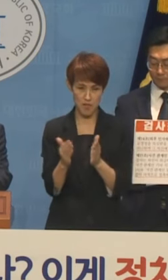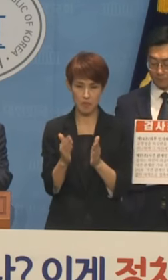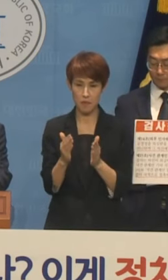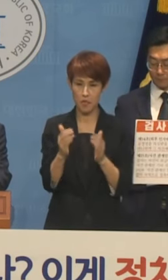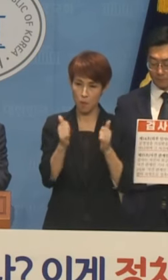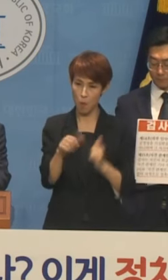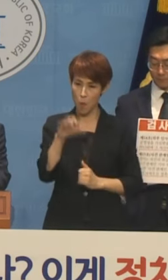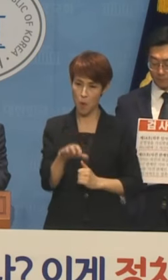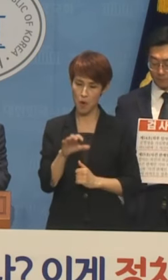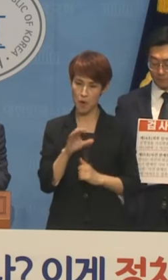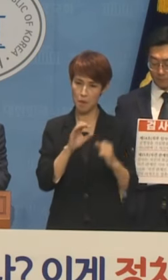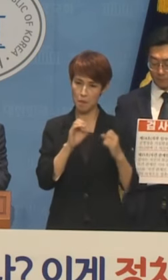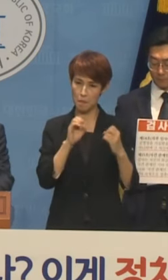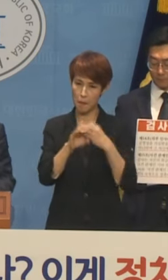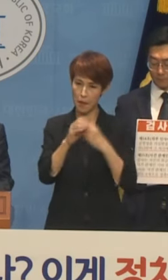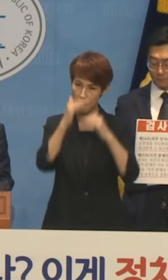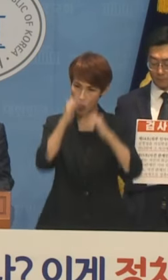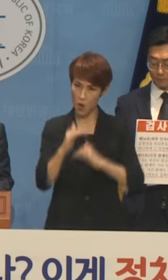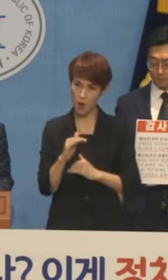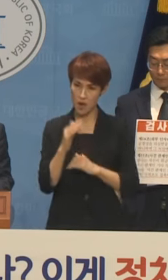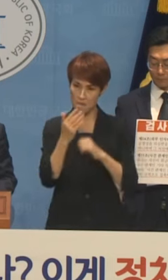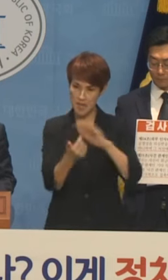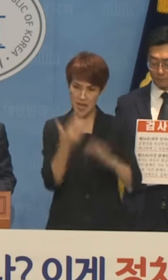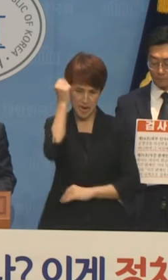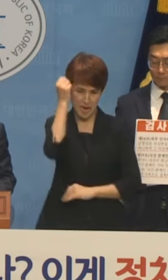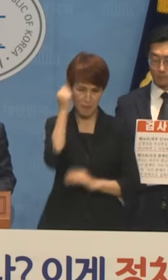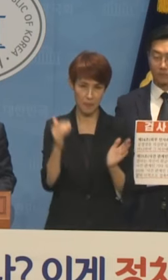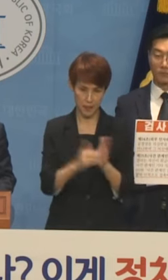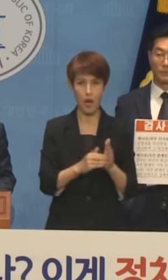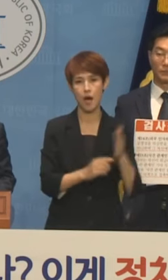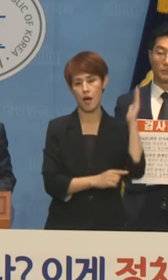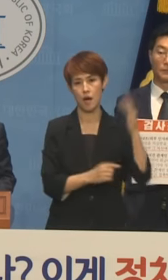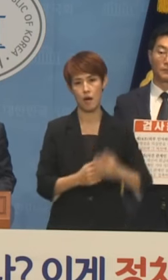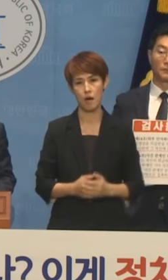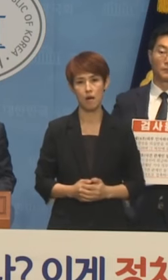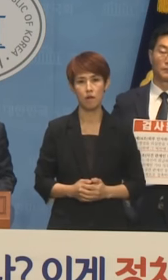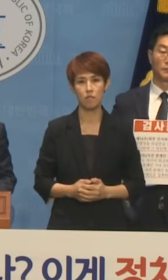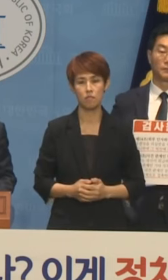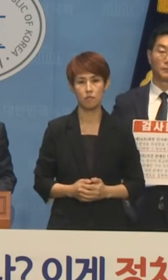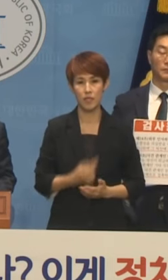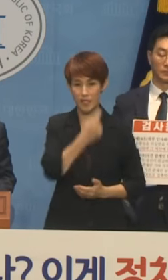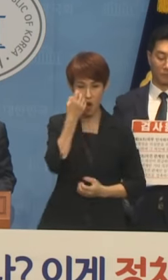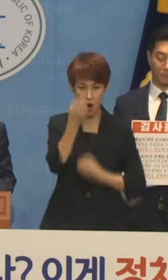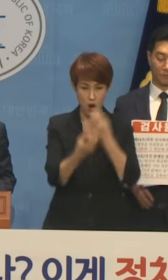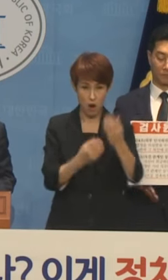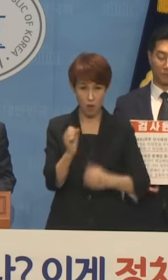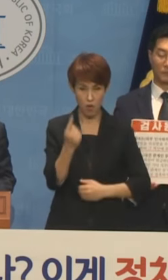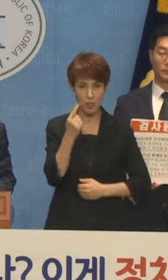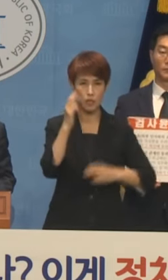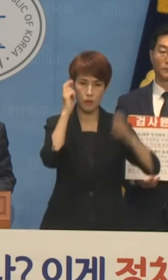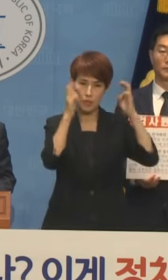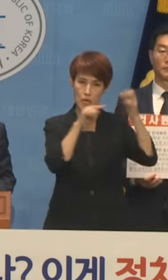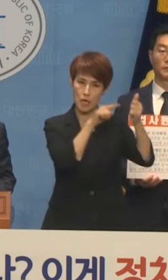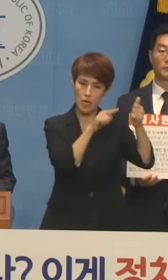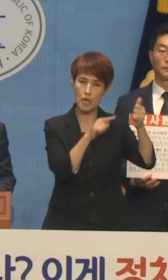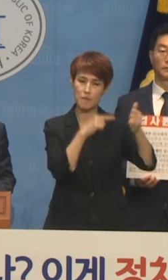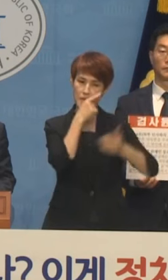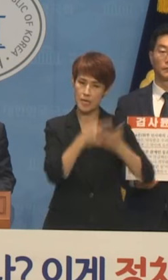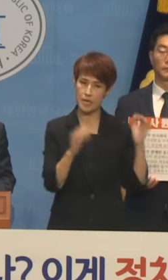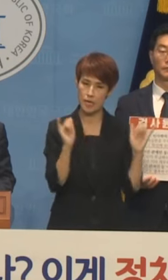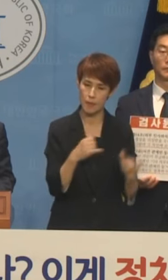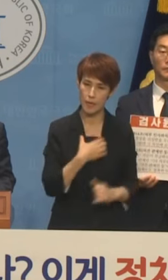내용을 암기했다고 말했습니다. 아울러 자신의 법정 증언으로 인해 이재용에게 피해가 갈 것을